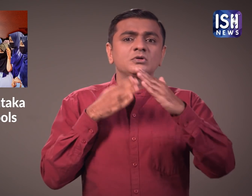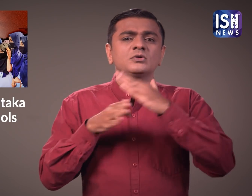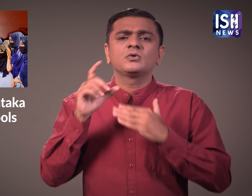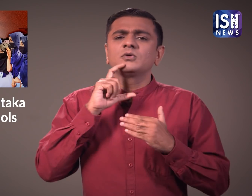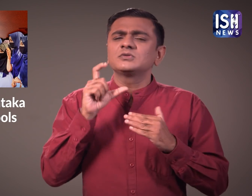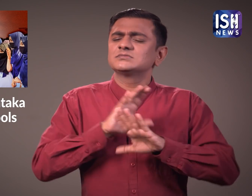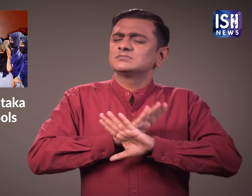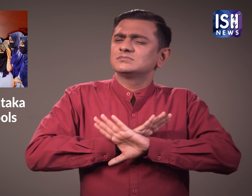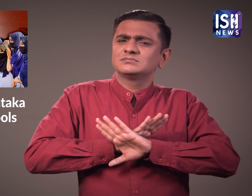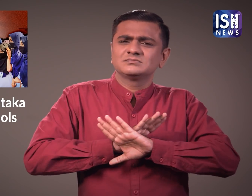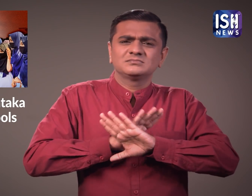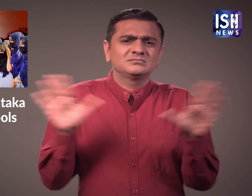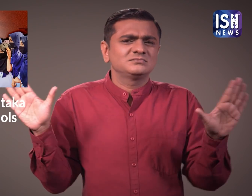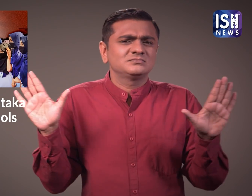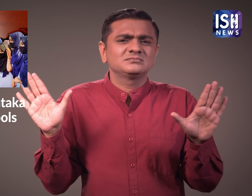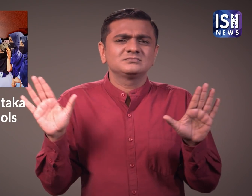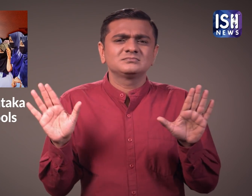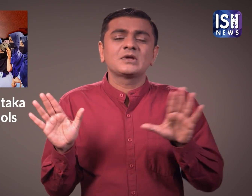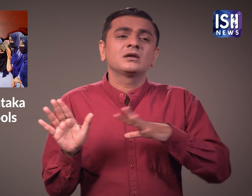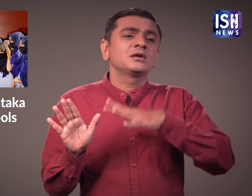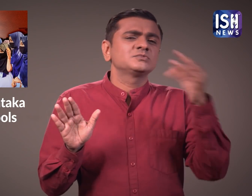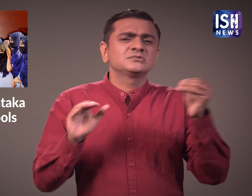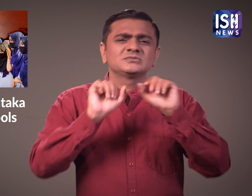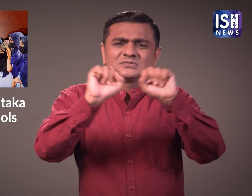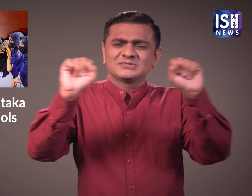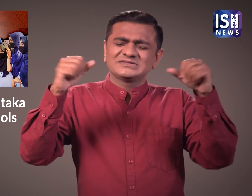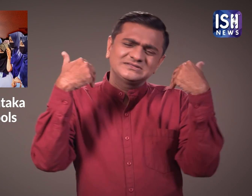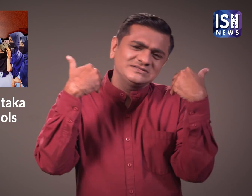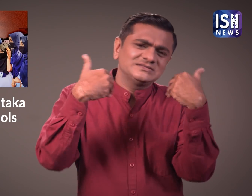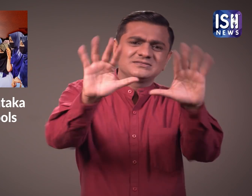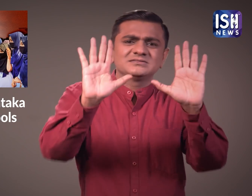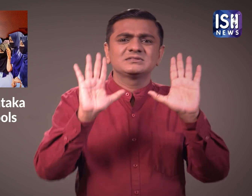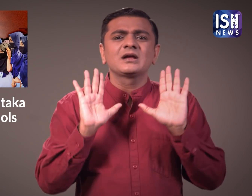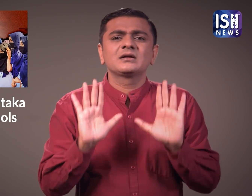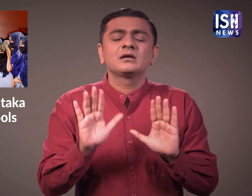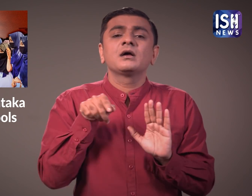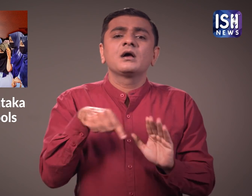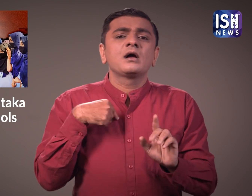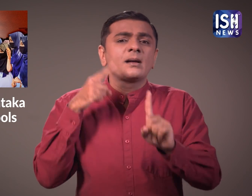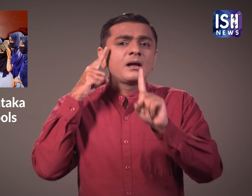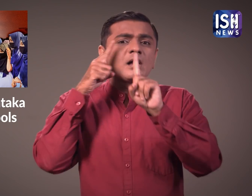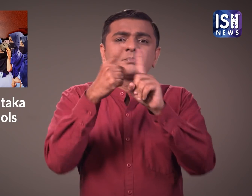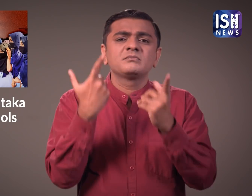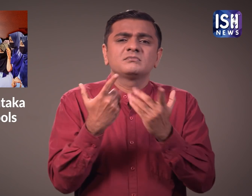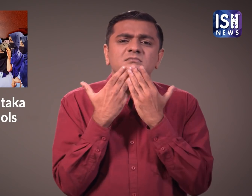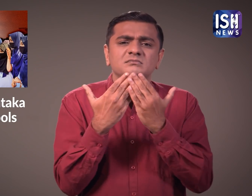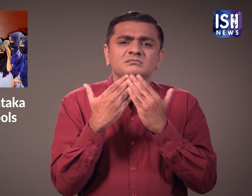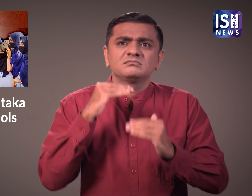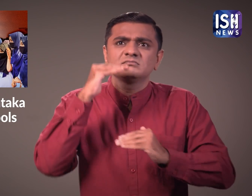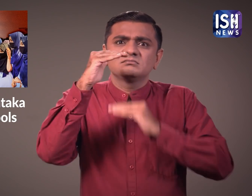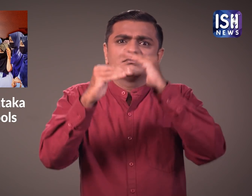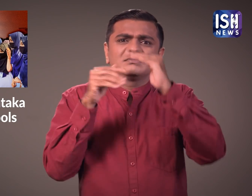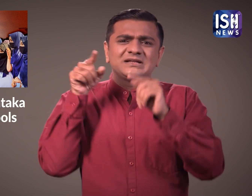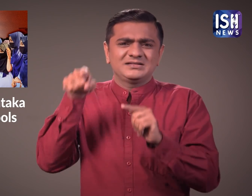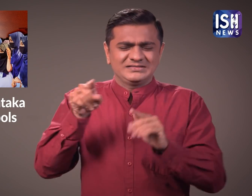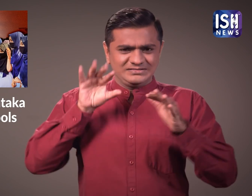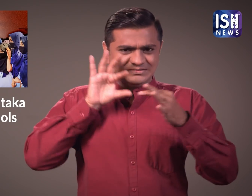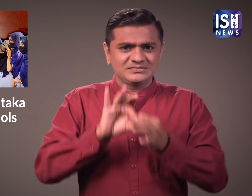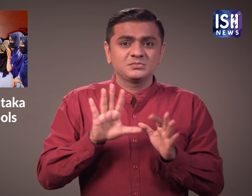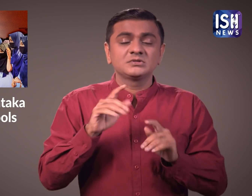लोग जो चाहे पहन सकते हैं। यह स्थान शिक्षा के लिए है और शिव शना की केवल एक